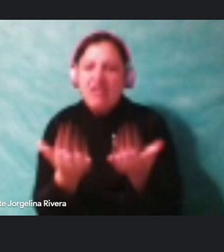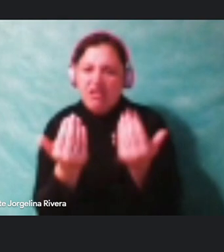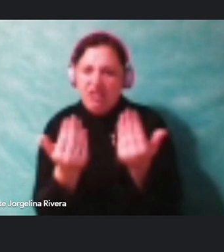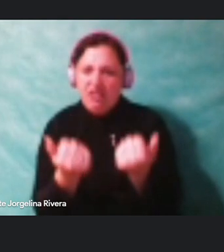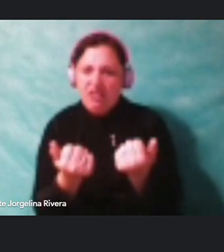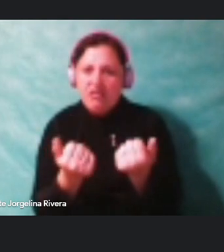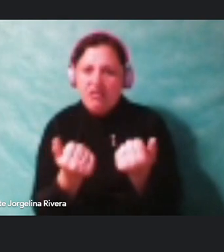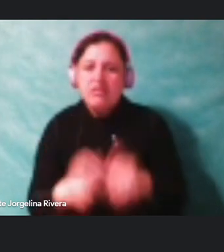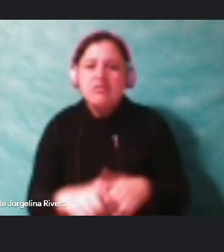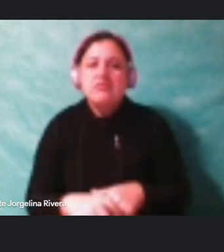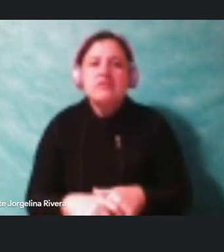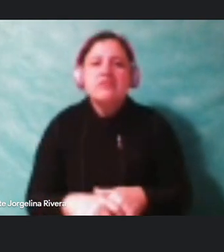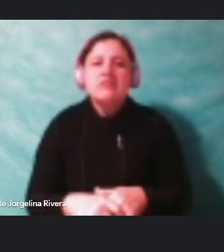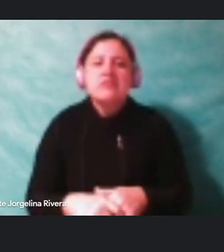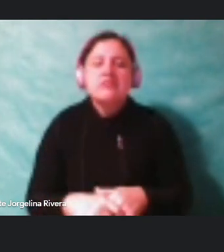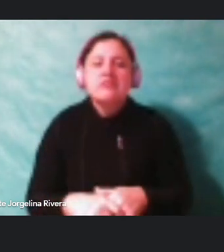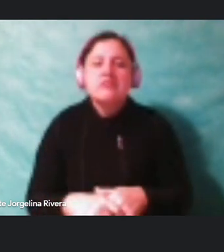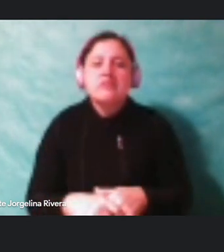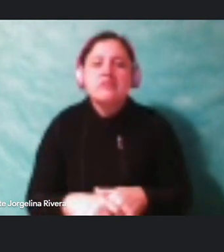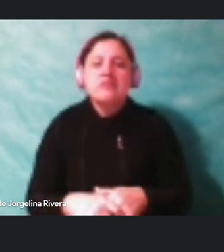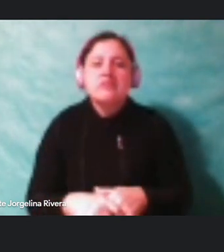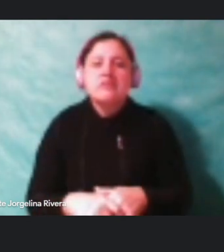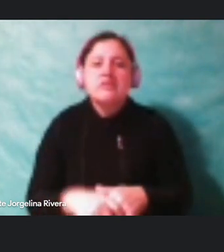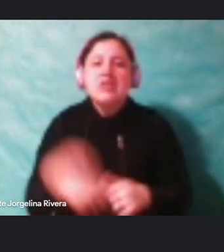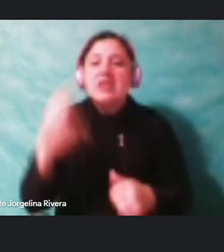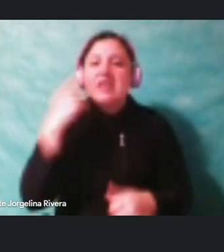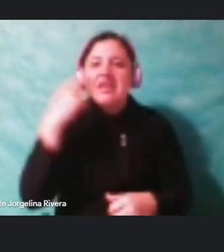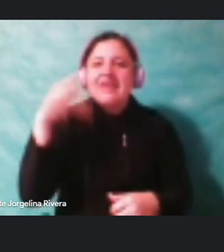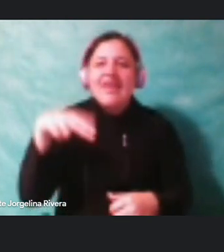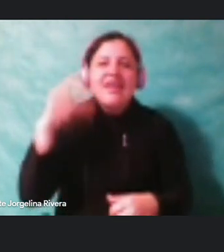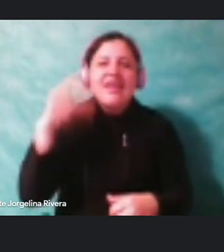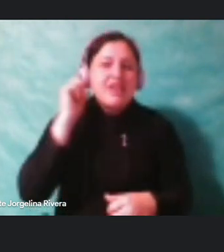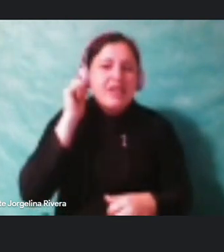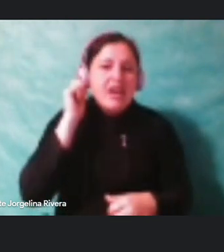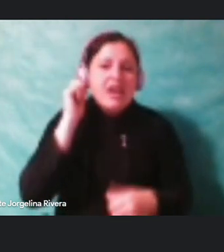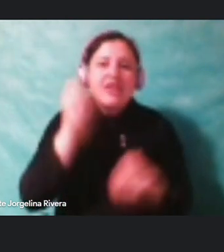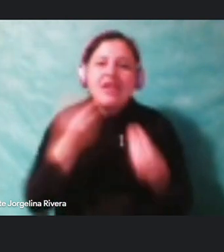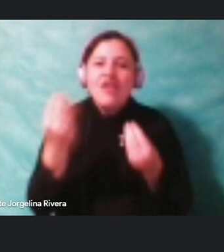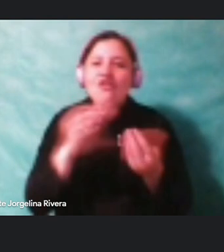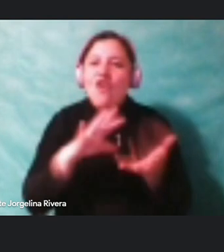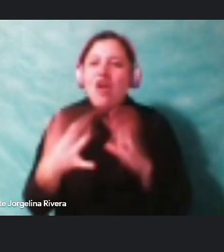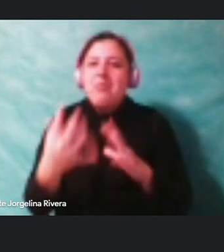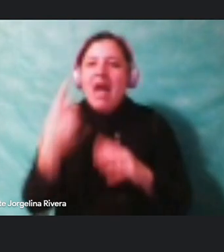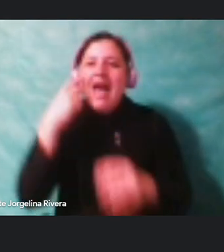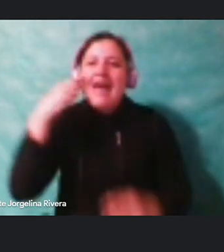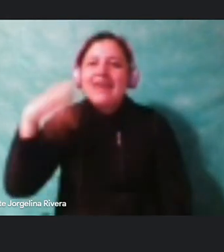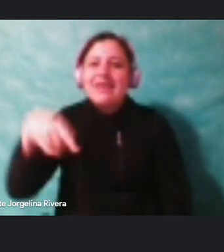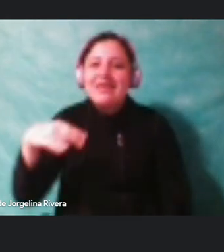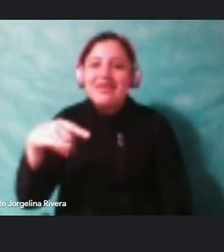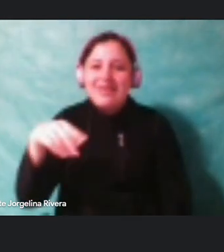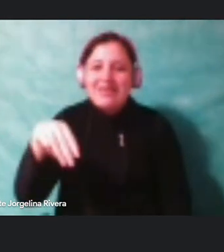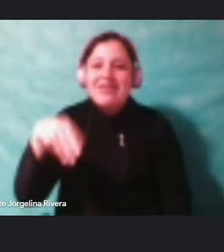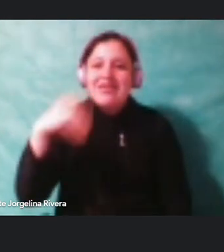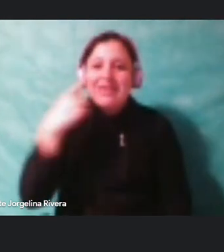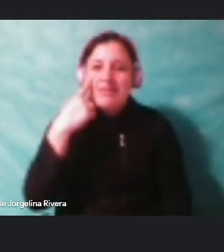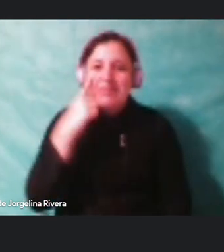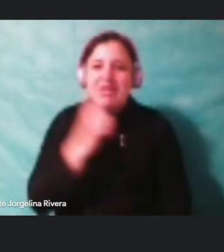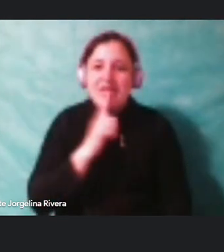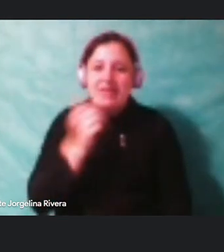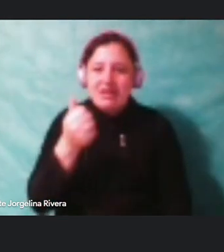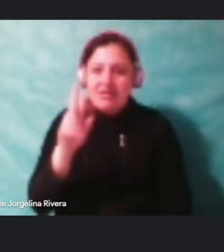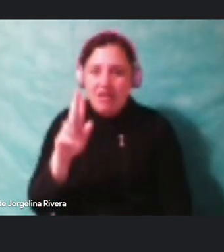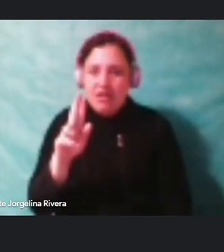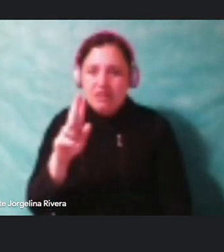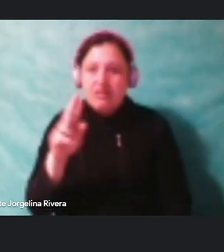Maquinar sería en ese caso con ing. De imitar, claro, sí. De imitar, y acá tengo otro bloque de lectura. ¿Cuál